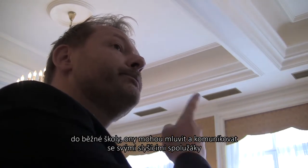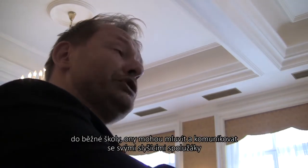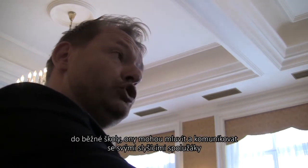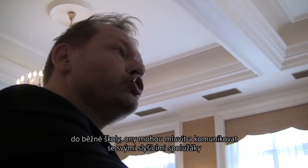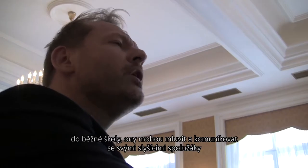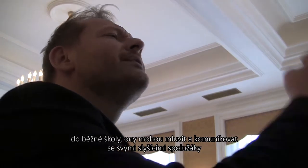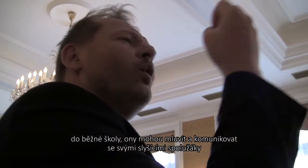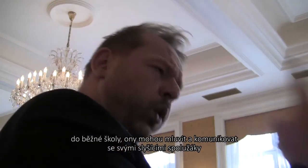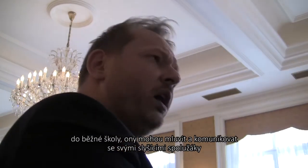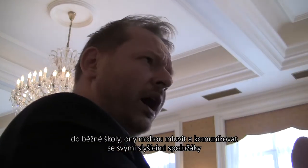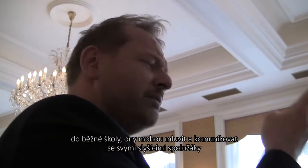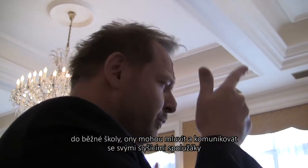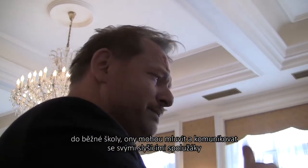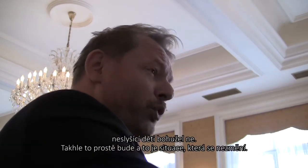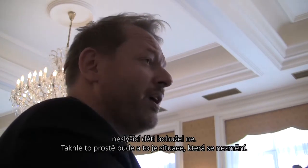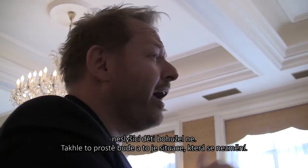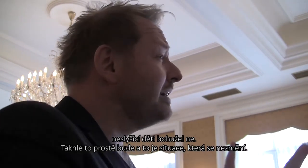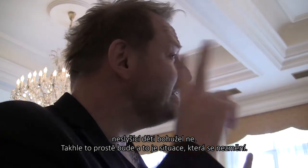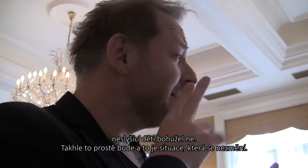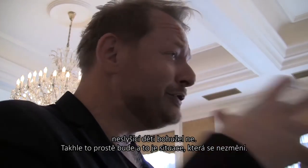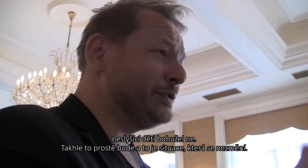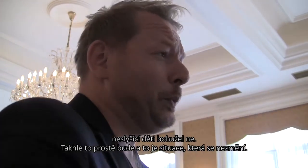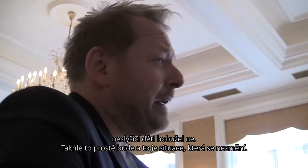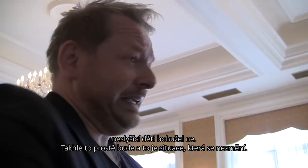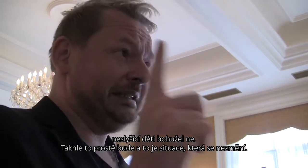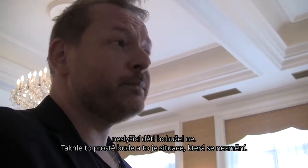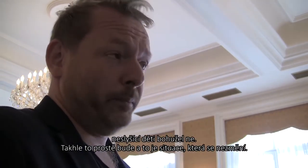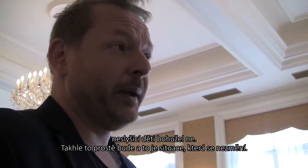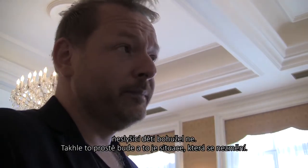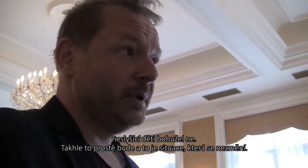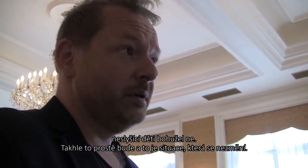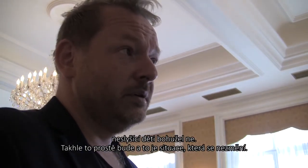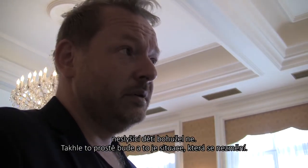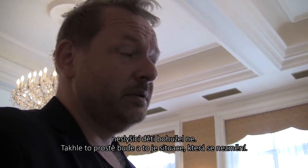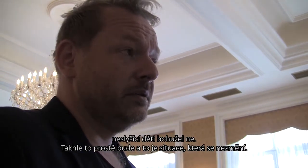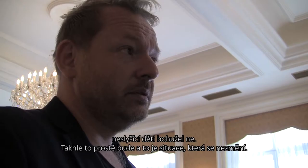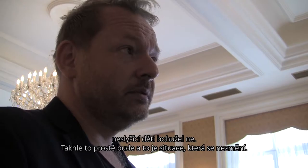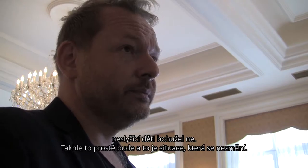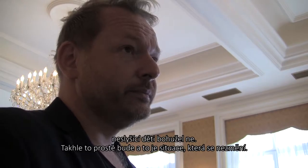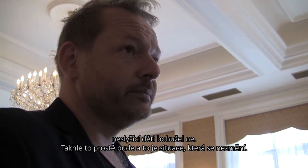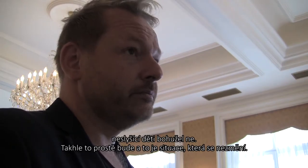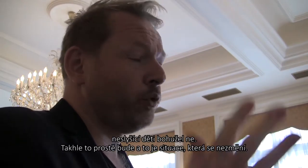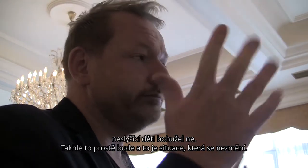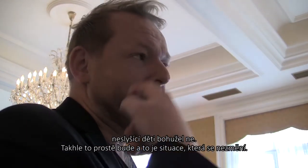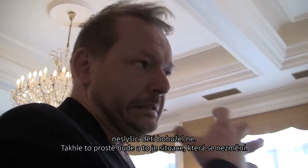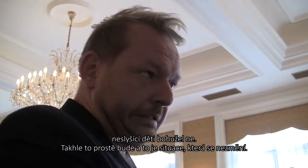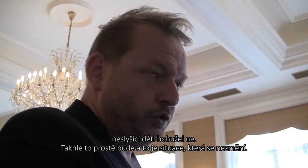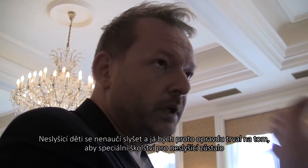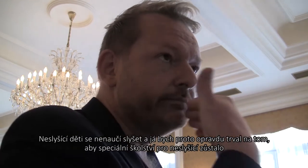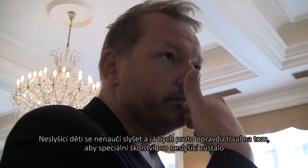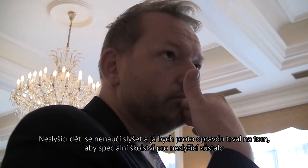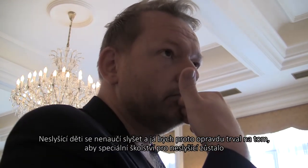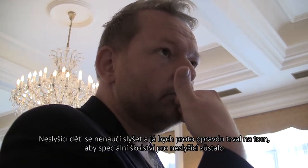a komunikovat se svými slyšícími spolužáky. Neslyšící děti ano, neslyšící děti bohužel ne. A takhle to prostě bude, a to je situace, která se